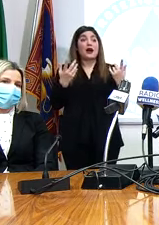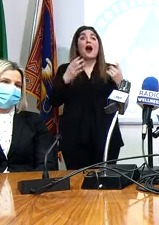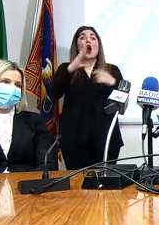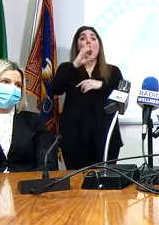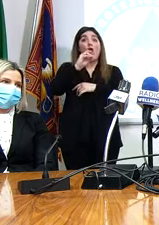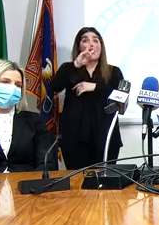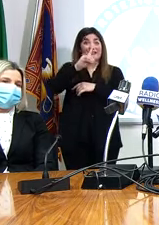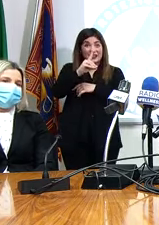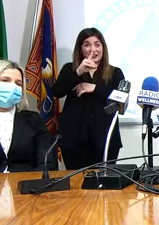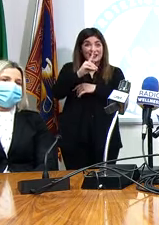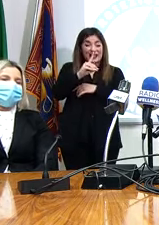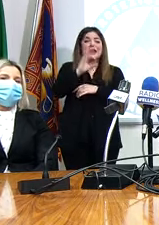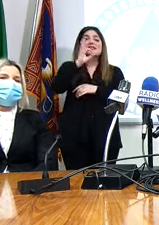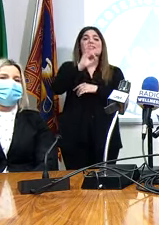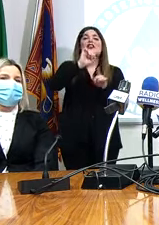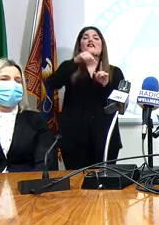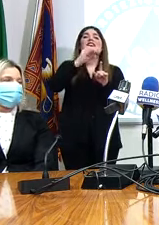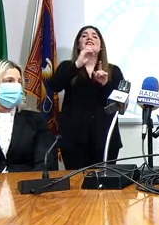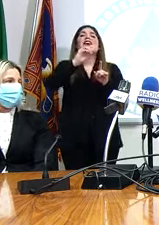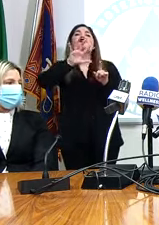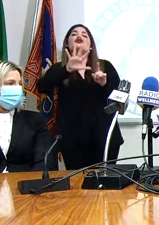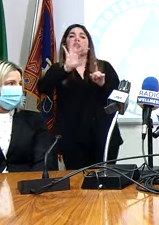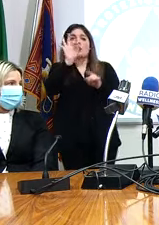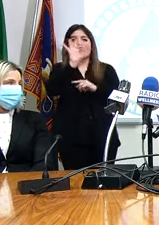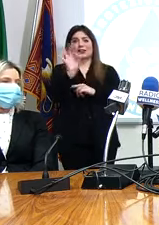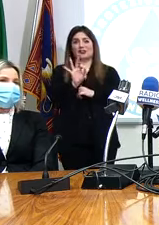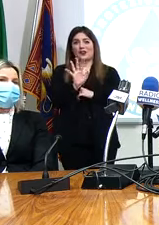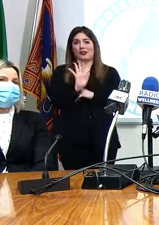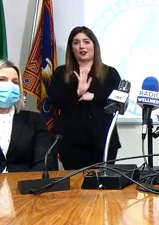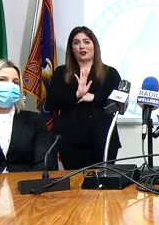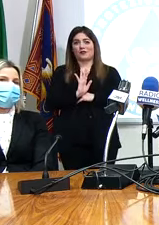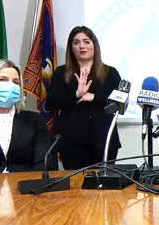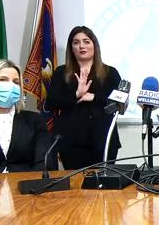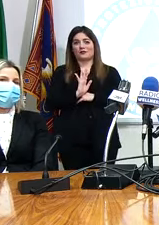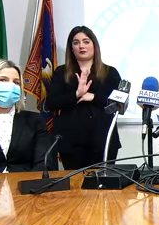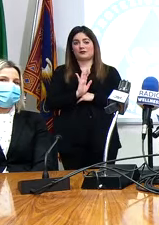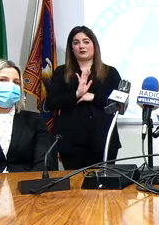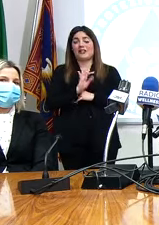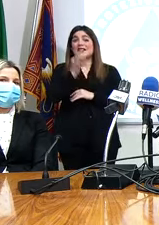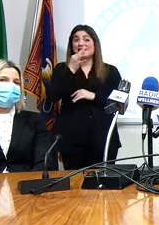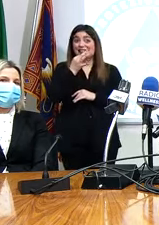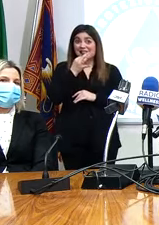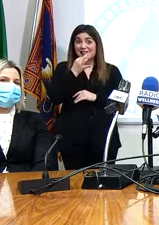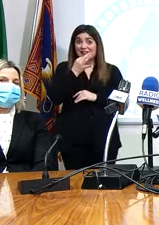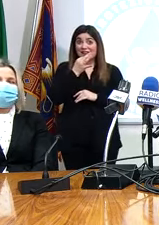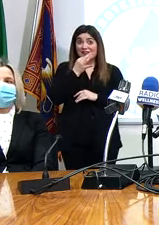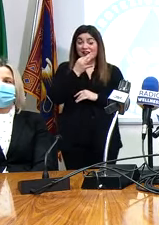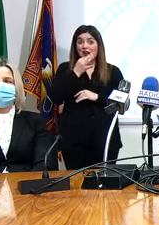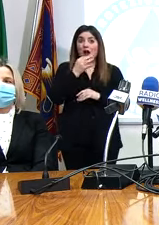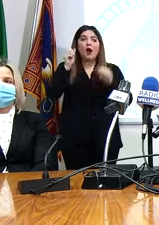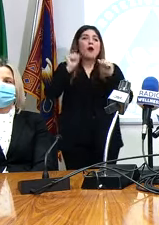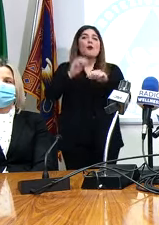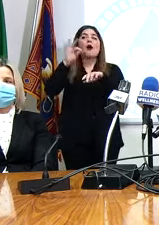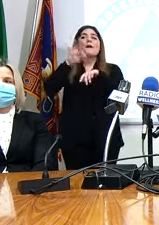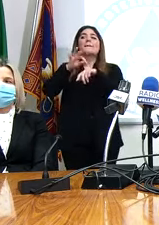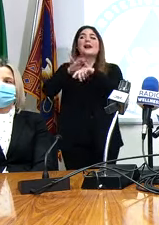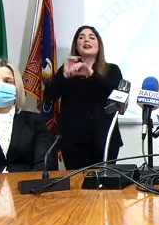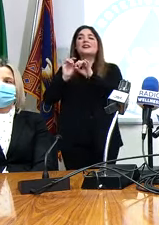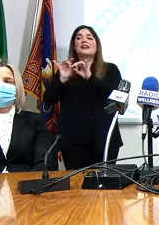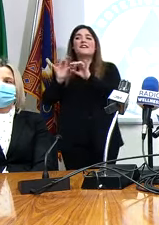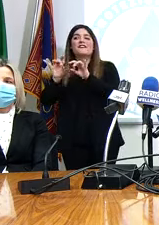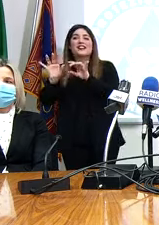0,05%. Non è quindi neanche lontanamente paragonabile a quella che è la mortalità per le malattie infettive nei paesi